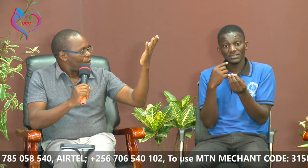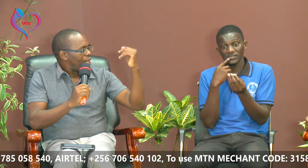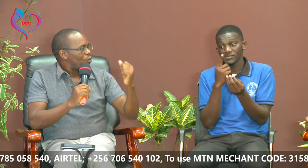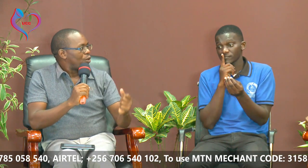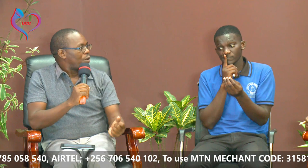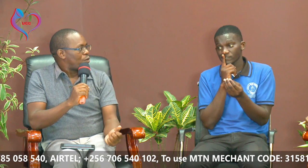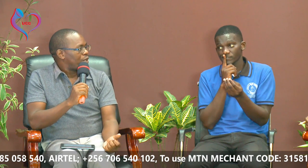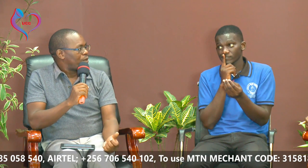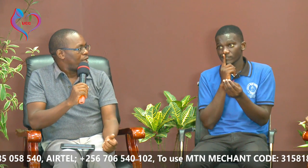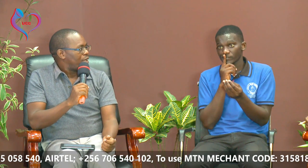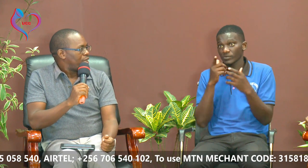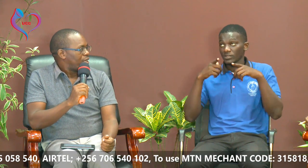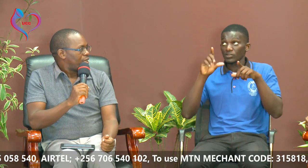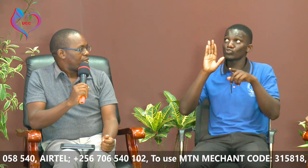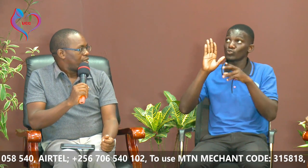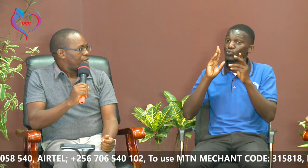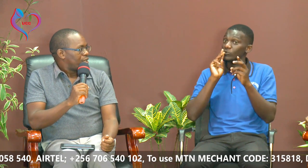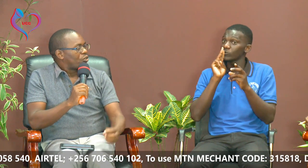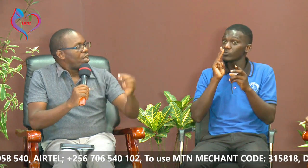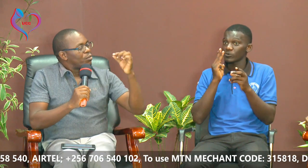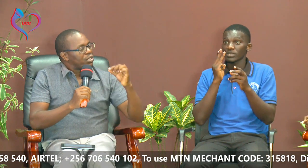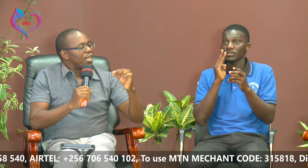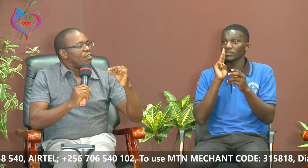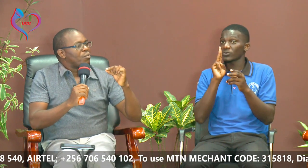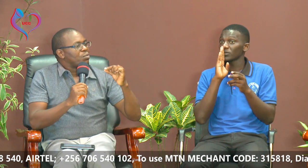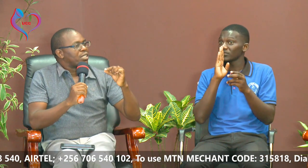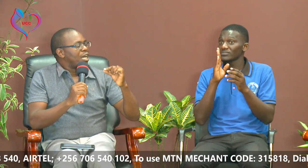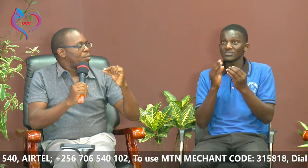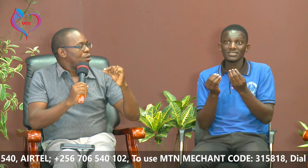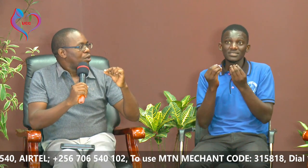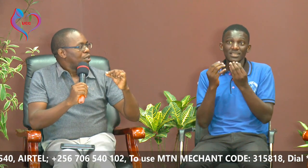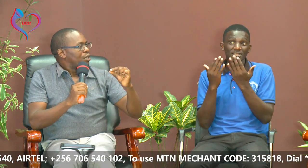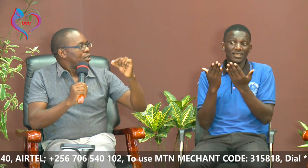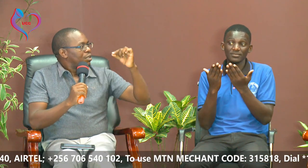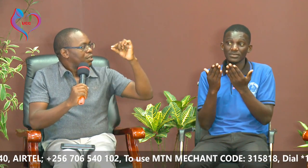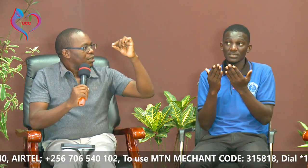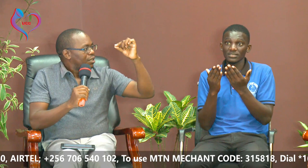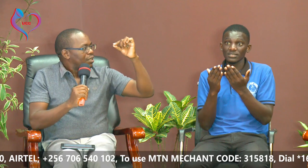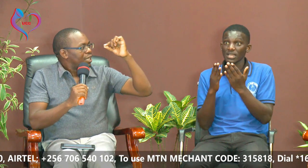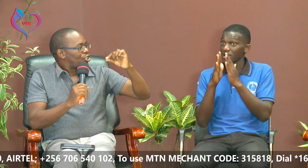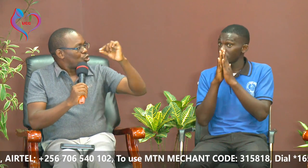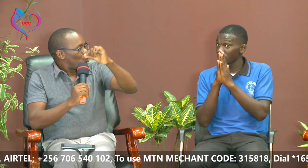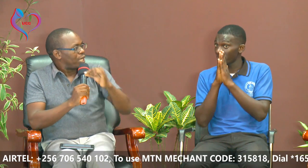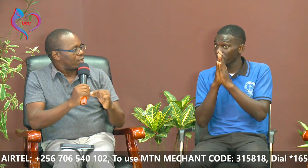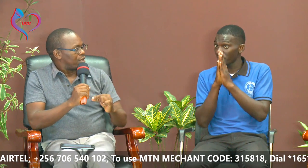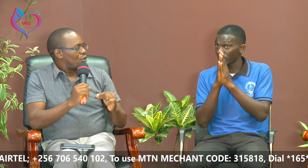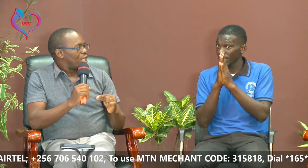kwagala ko kwe kuba kukolebwa kyovula ne mu sala yaffe mulimu ekigambo let your will